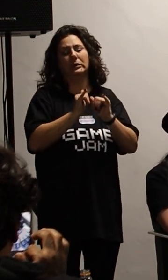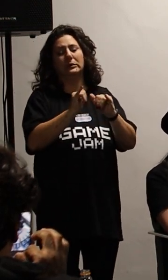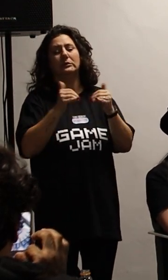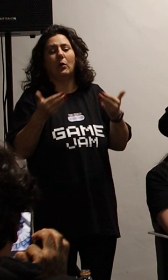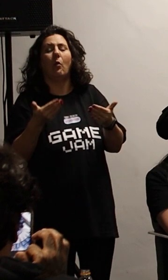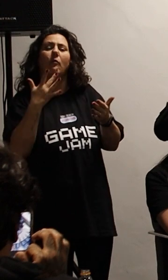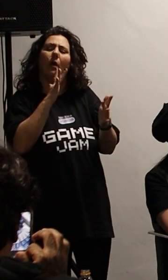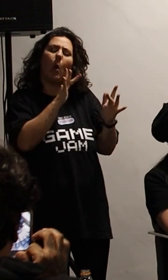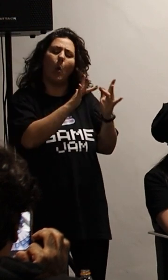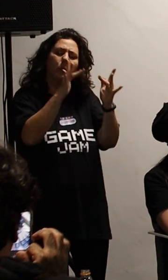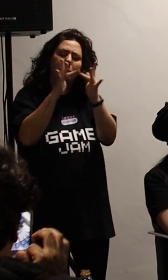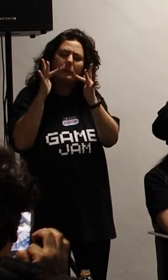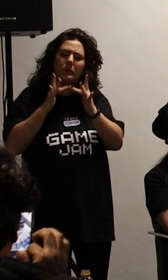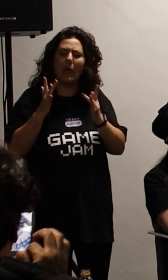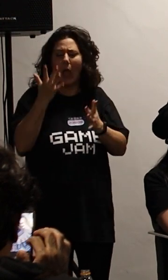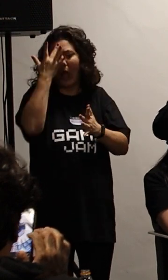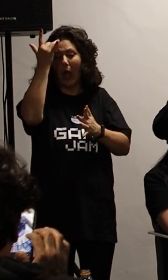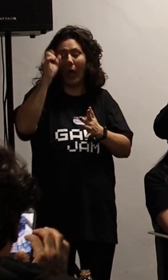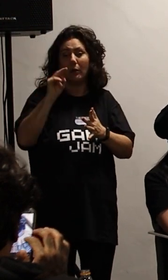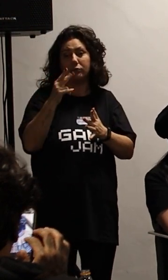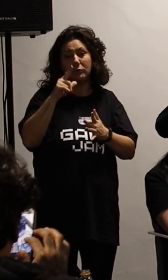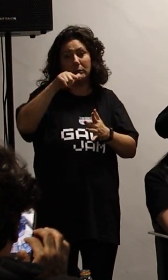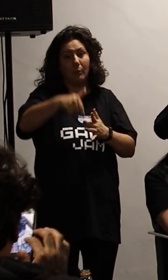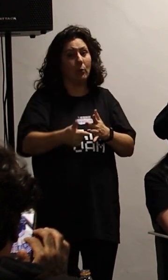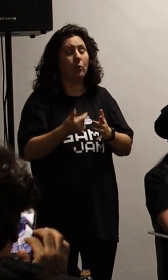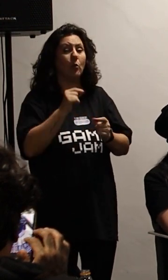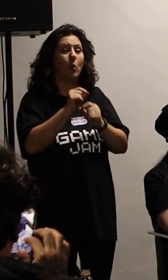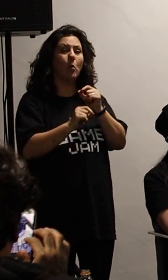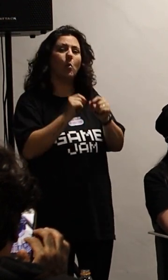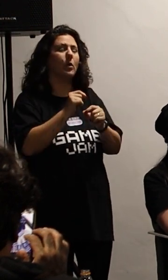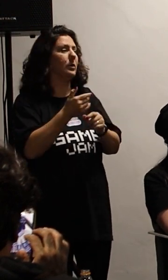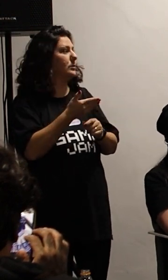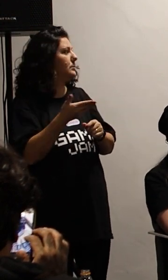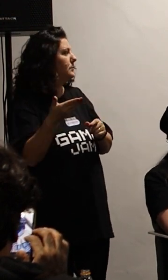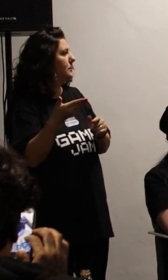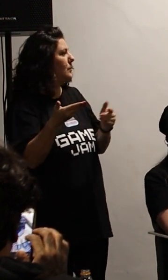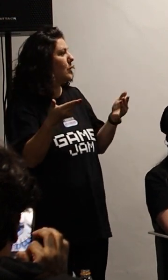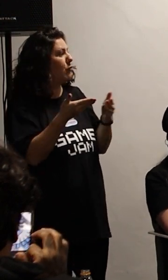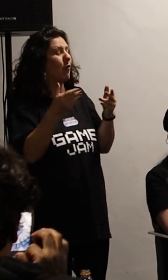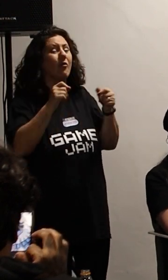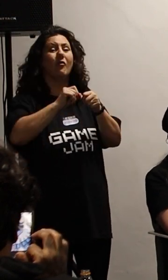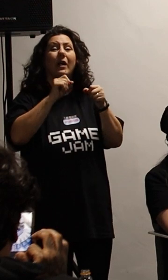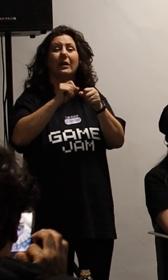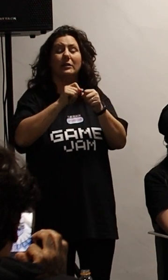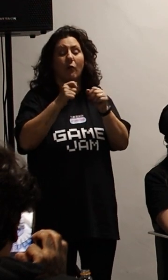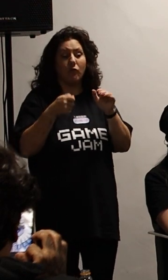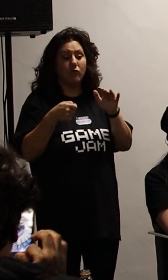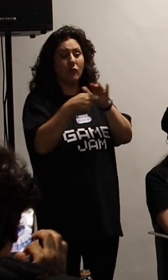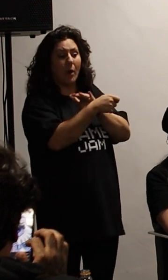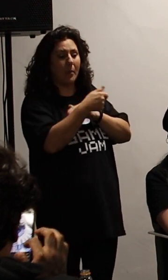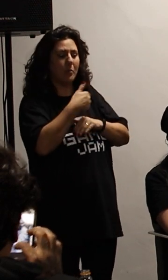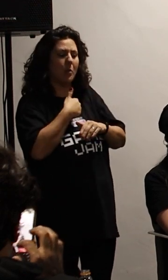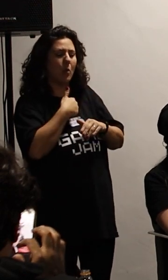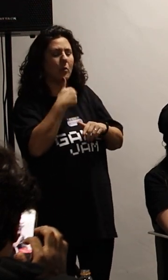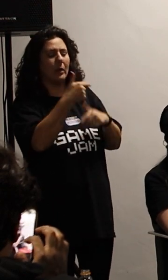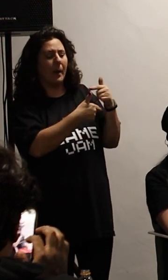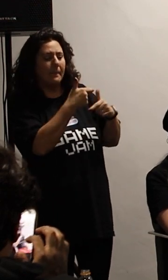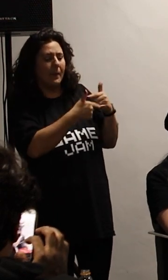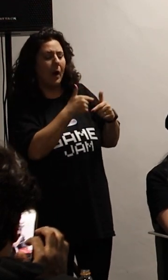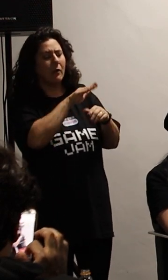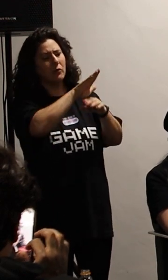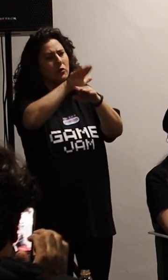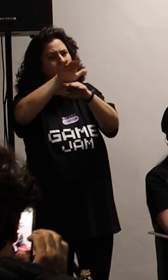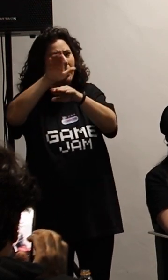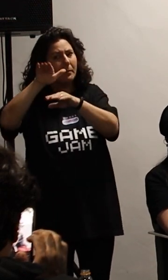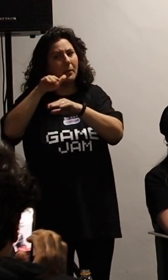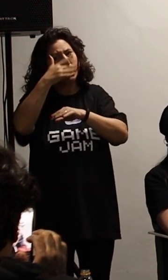que amanhã depois... Né, eu, por exemplo, vou fazer um investimento no meu estúdio, provavelmente algumas pessoas que eu vou chamar são pessoas que